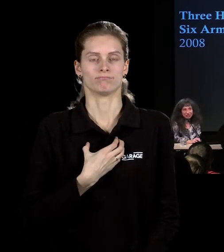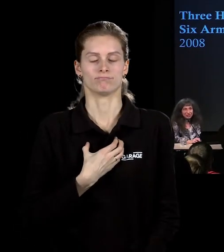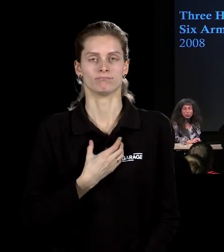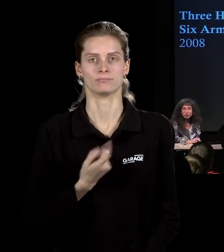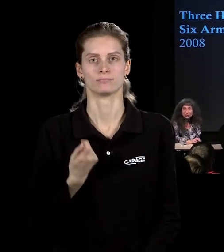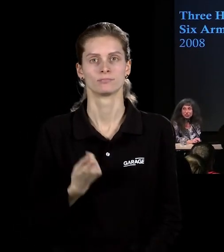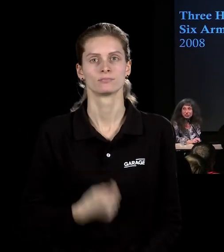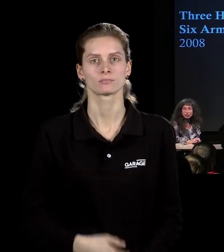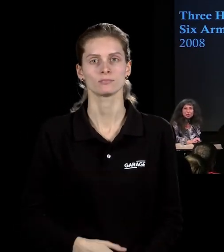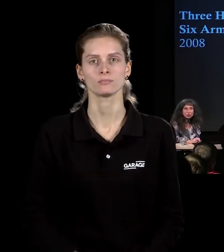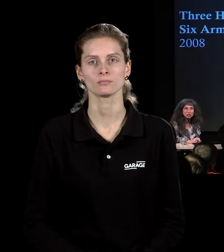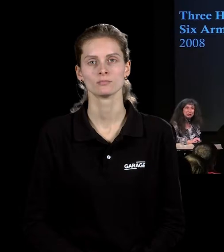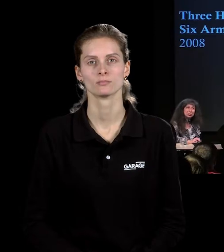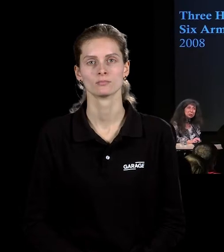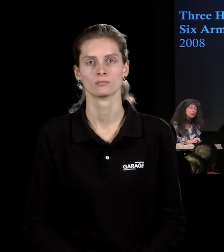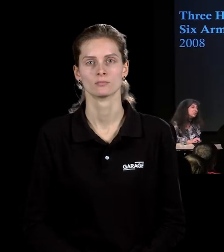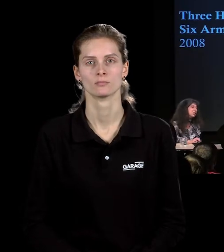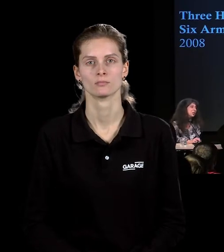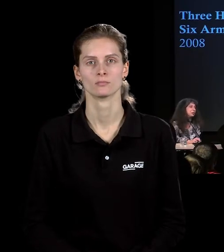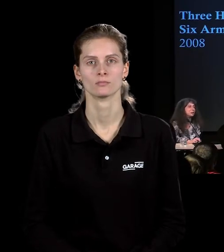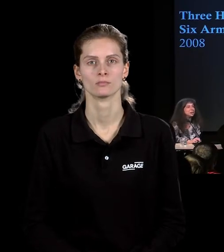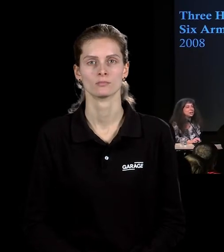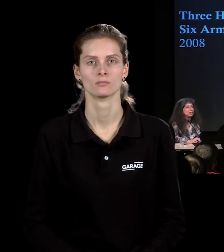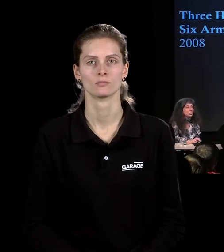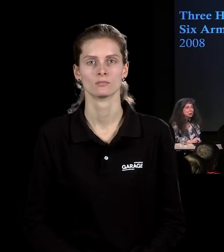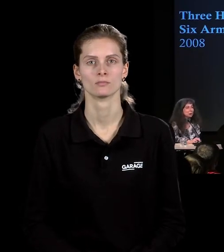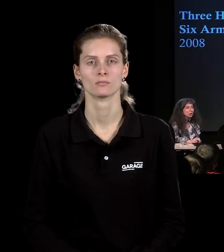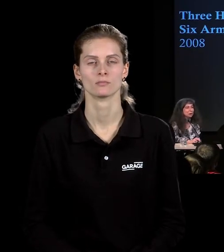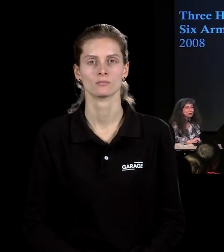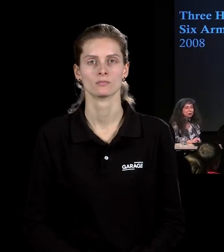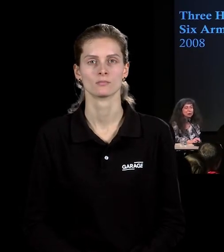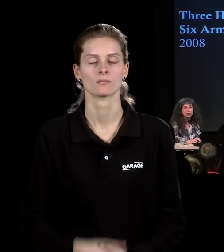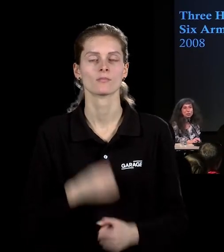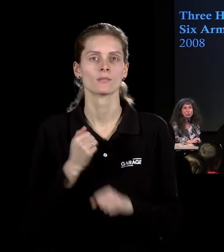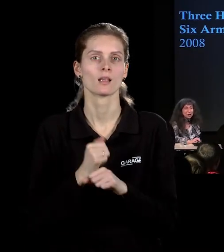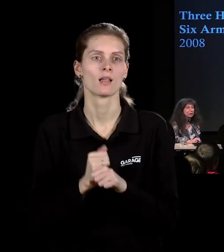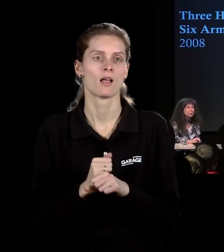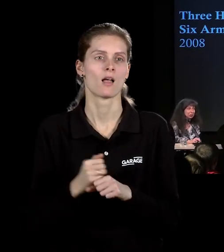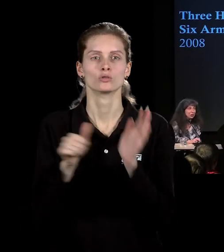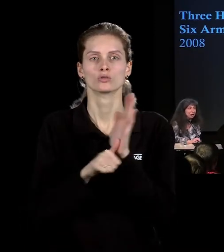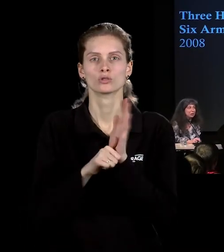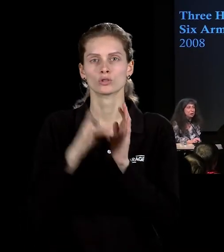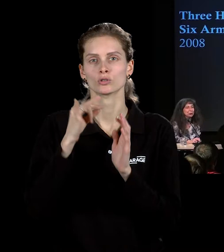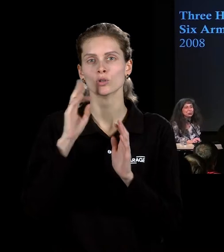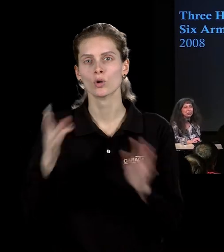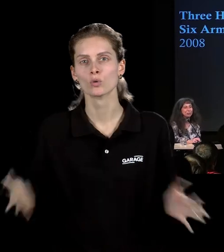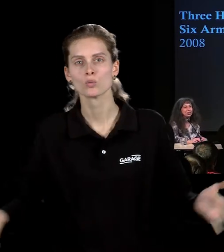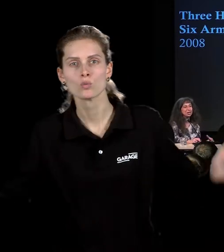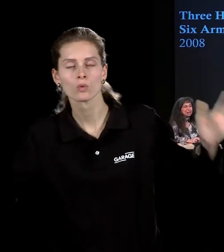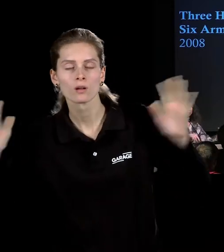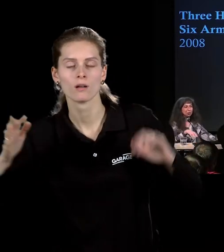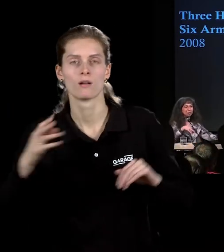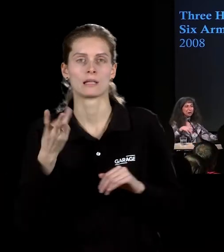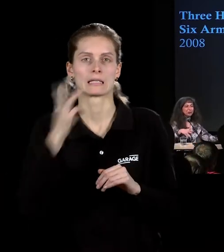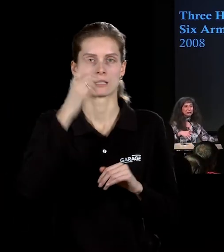и далекое от традиционной буддийской иконографии изваяние с тремя руками и шестью руками, с тремя головами и шестью руками.